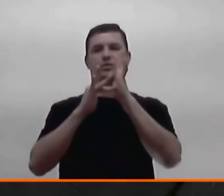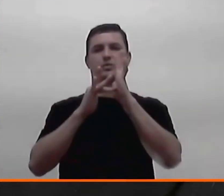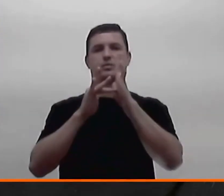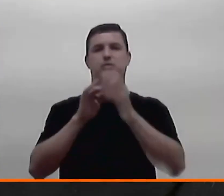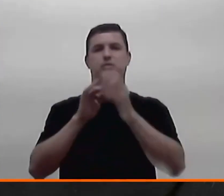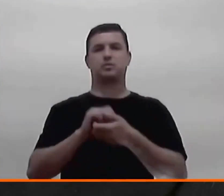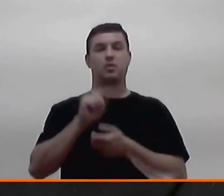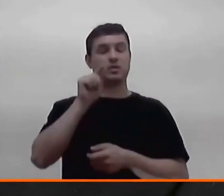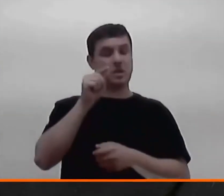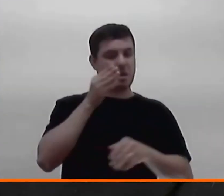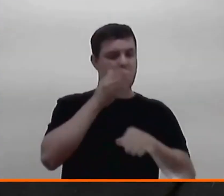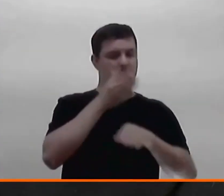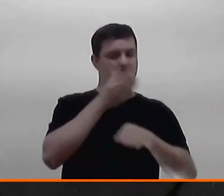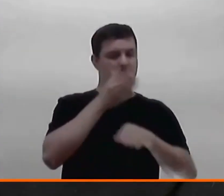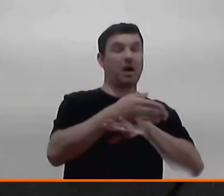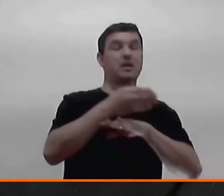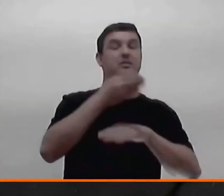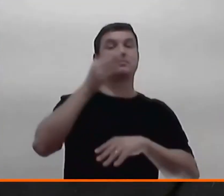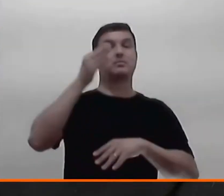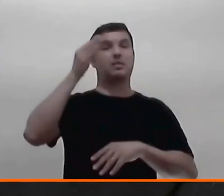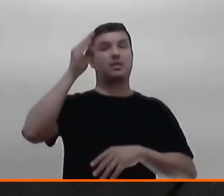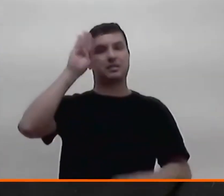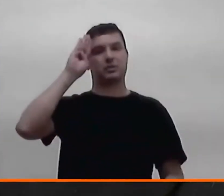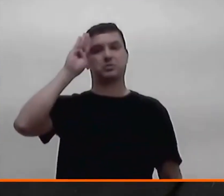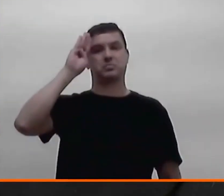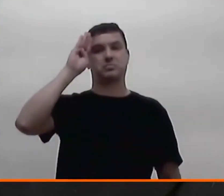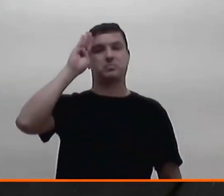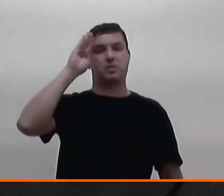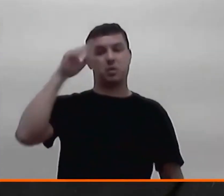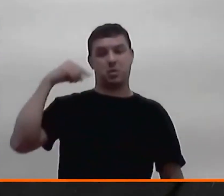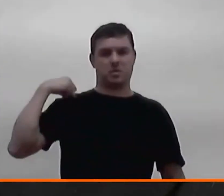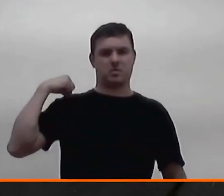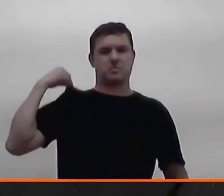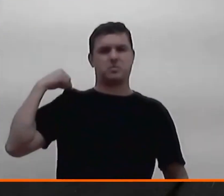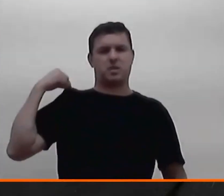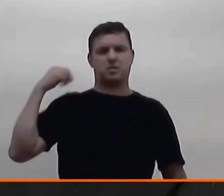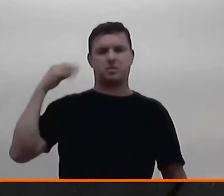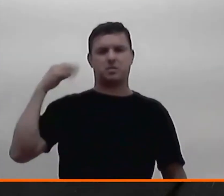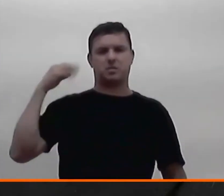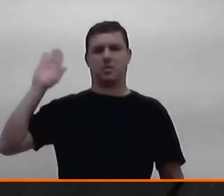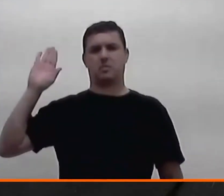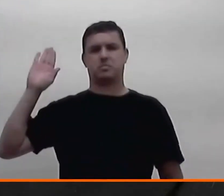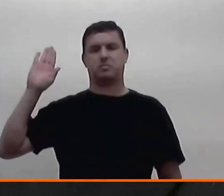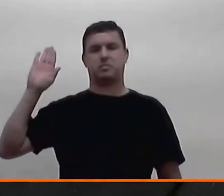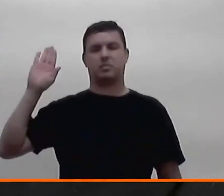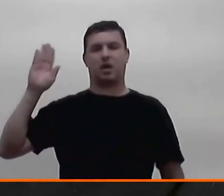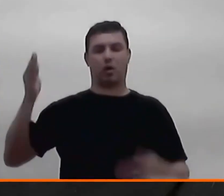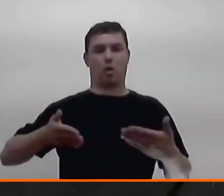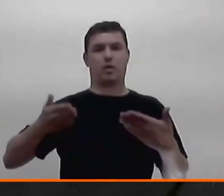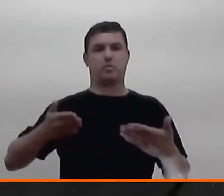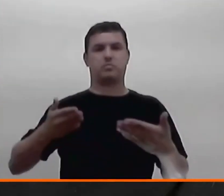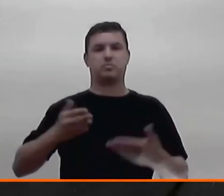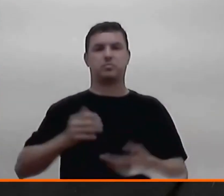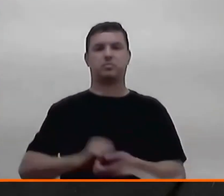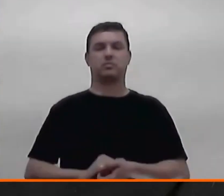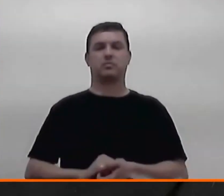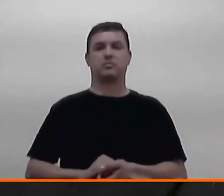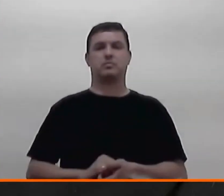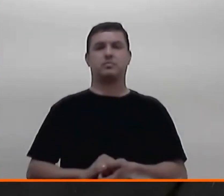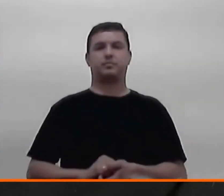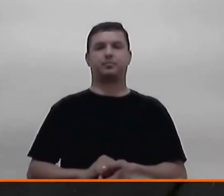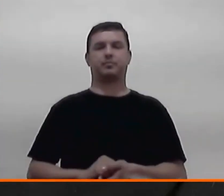desse exército? Vamos nos alistar! É a hora, né? Agora é a